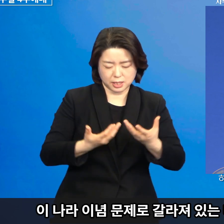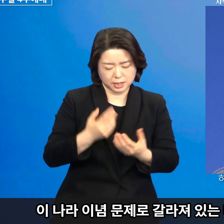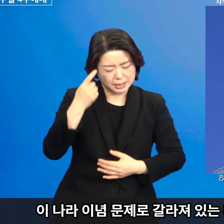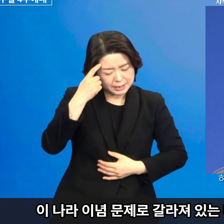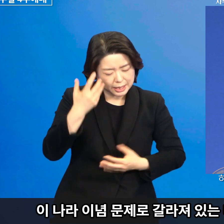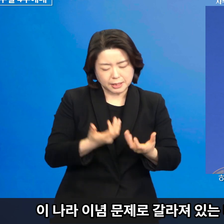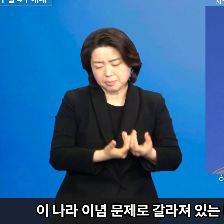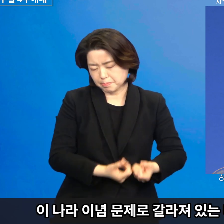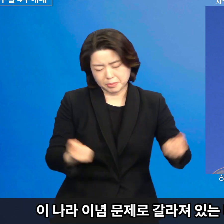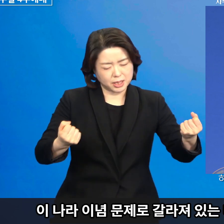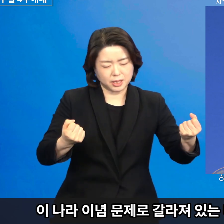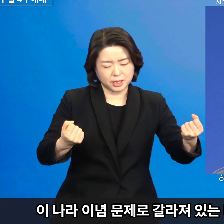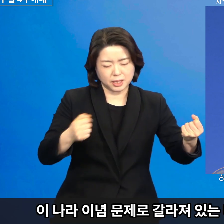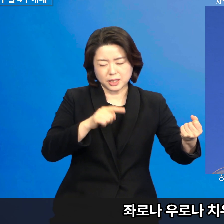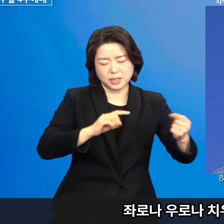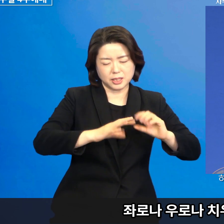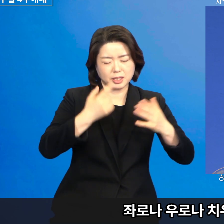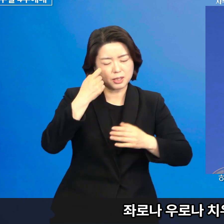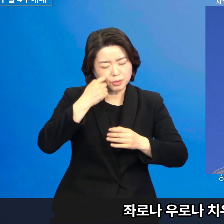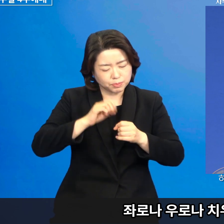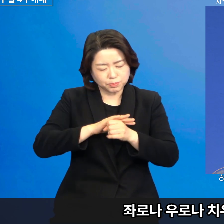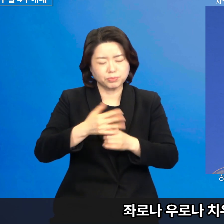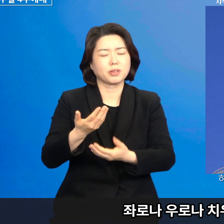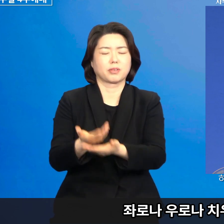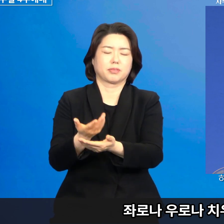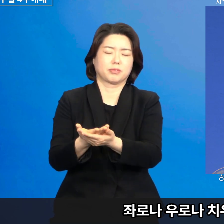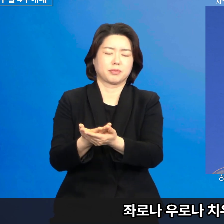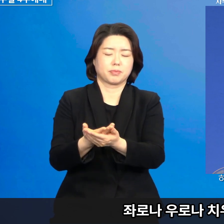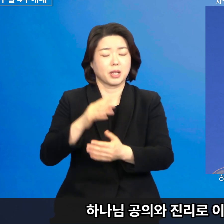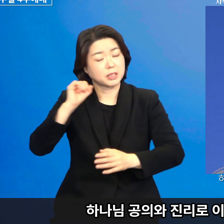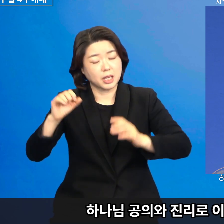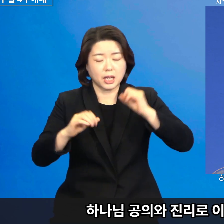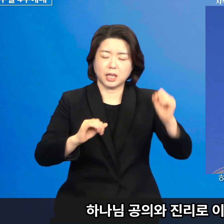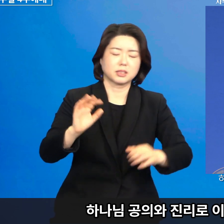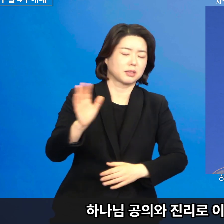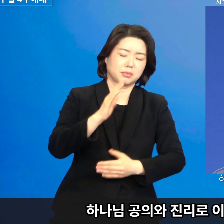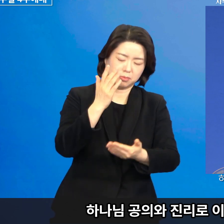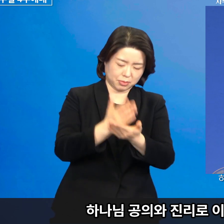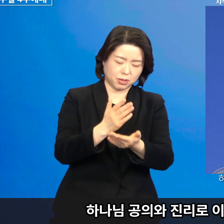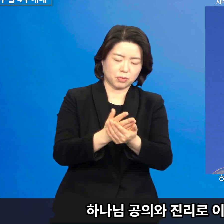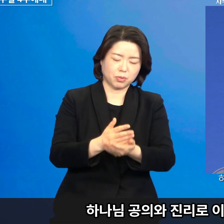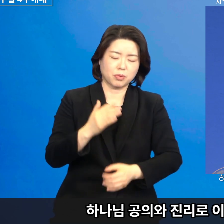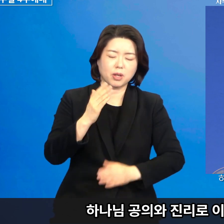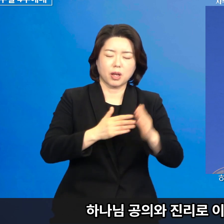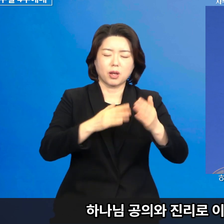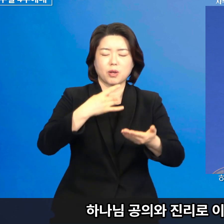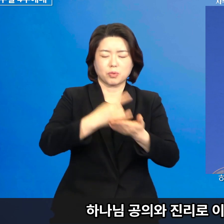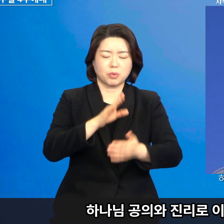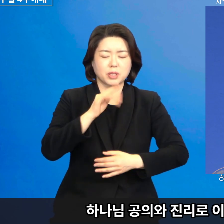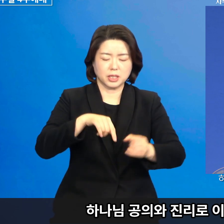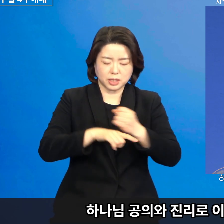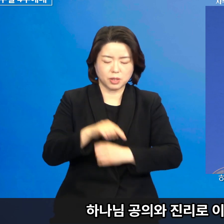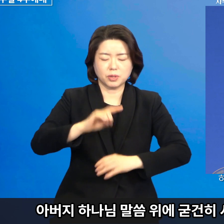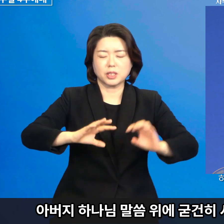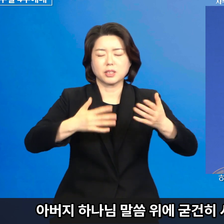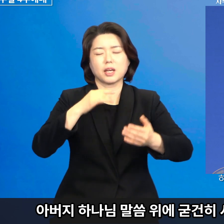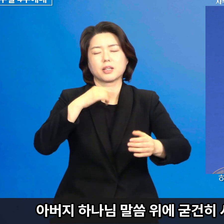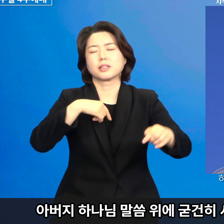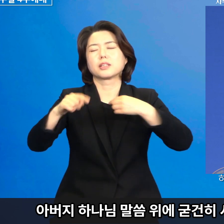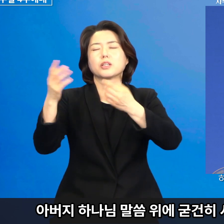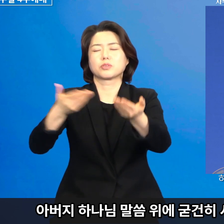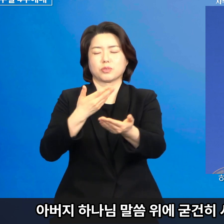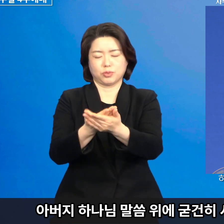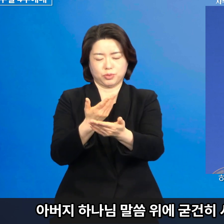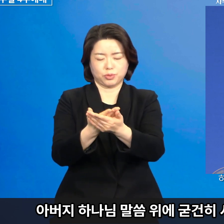있는 이 나라를 불쌍히 여겨 주시옵시고 좌로나 우로나 치우치지 아니하며 하나님 공의와 진리로 이 나라를 다스려 주시되 아버지